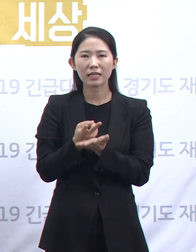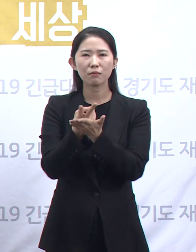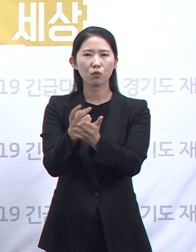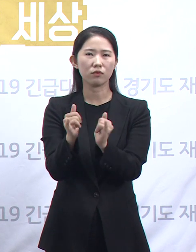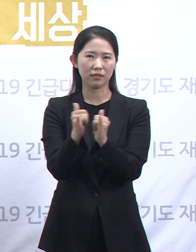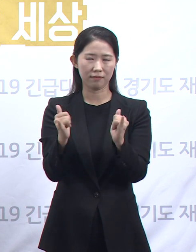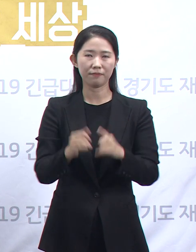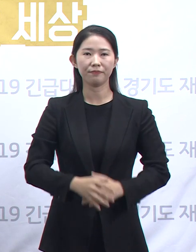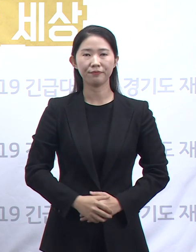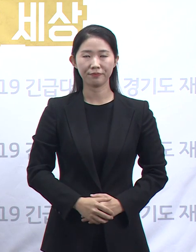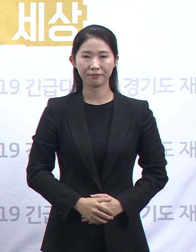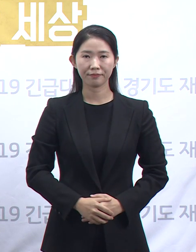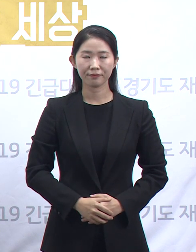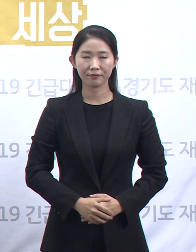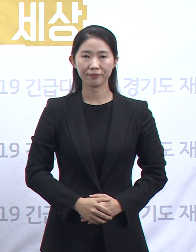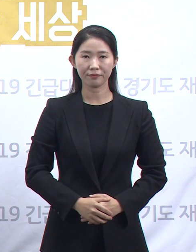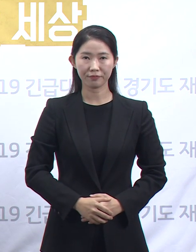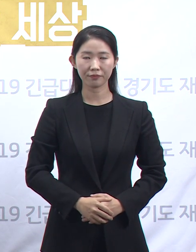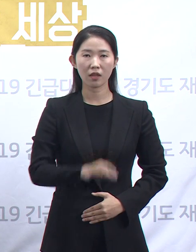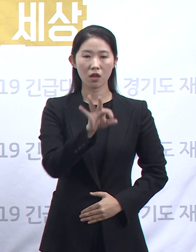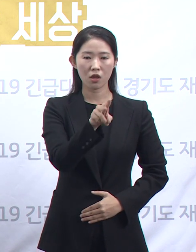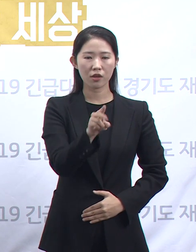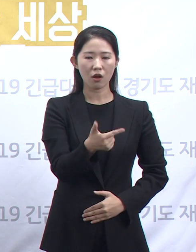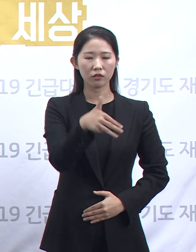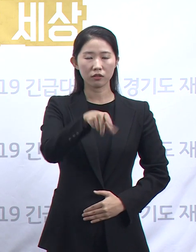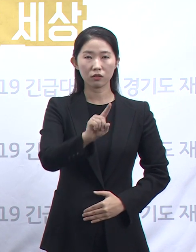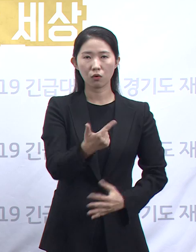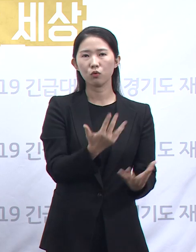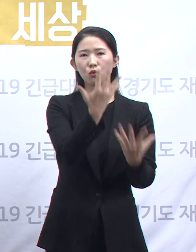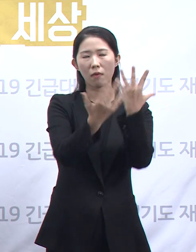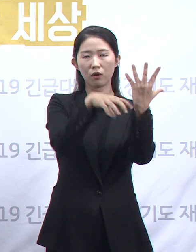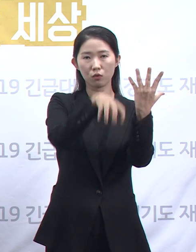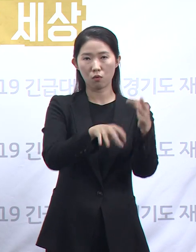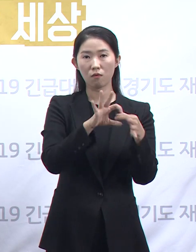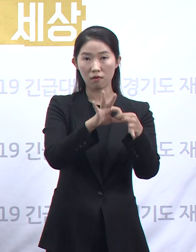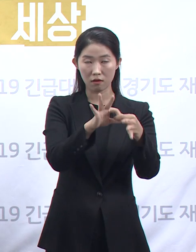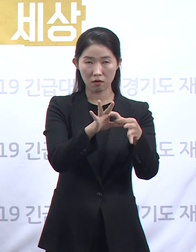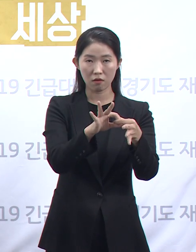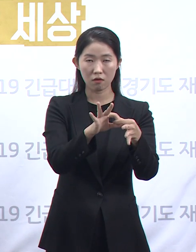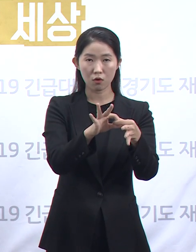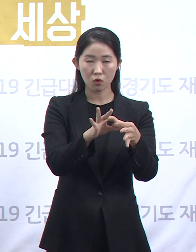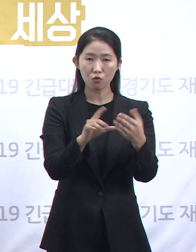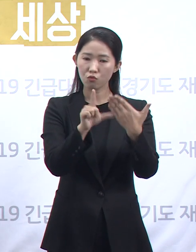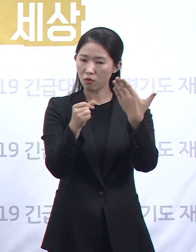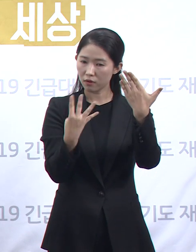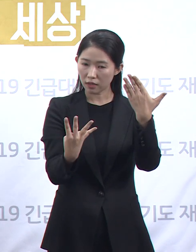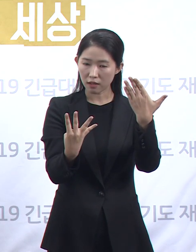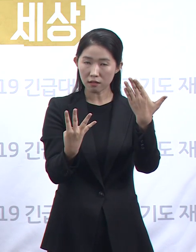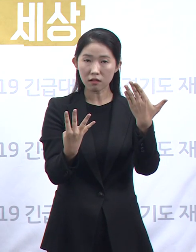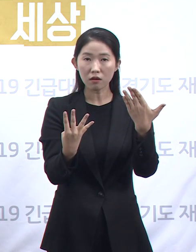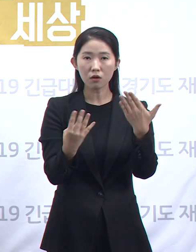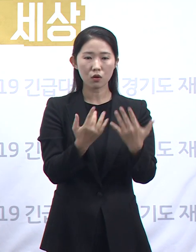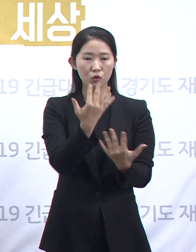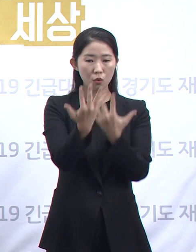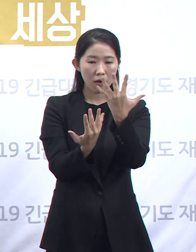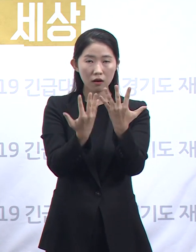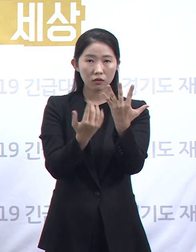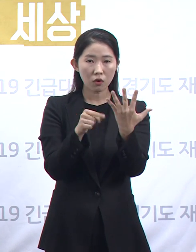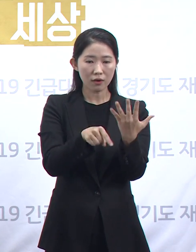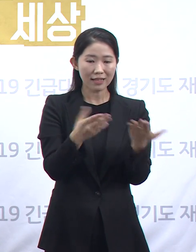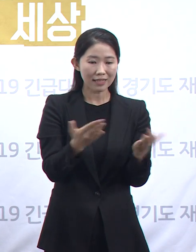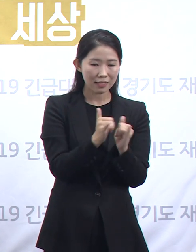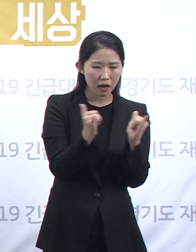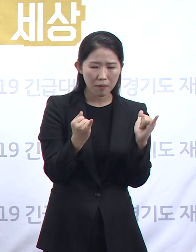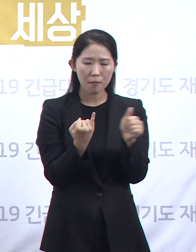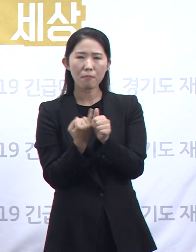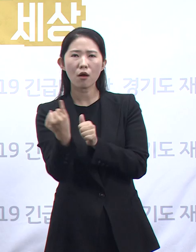상황입니다. 9월 3일 배우자의 확진으로 당일 검사를 받았던 연천소방서 직원이 확진 판정을 받았습니다. 해당 직원의